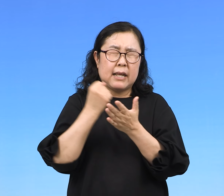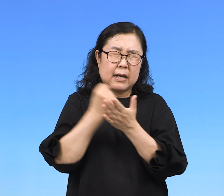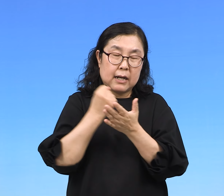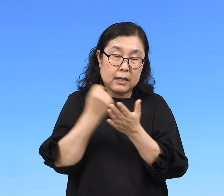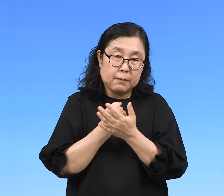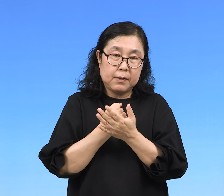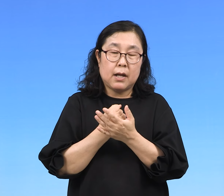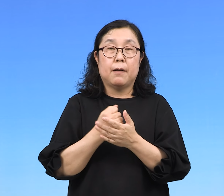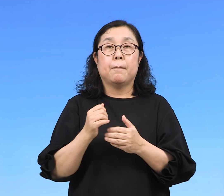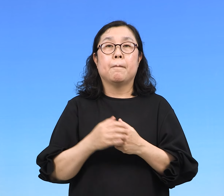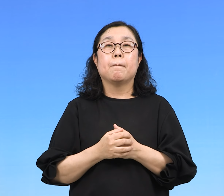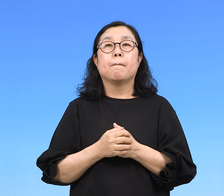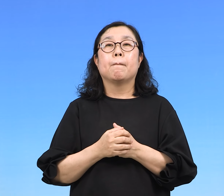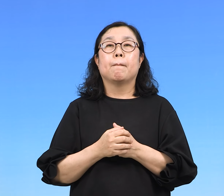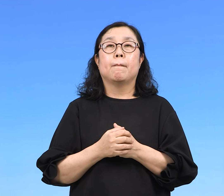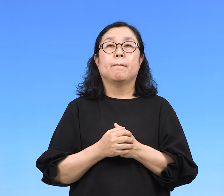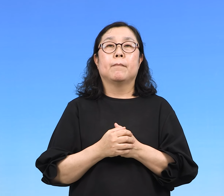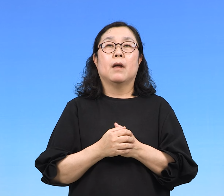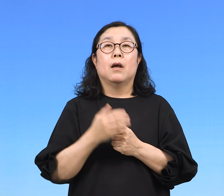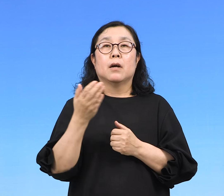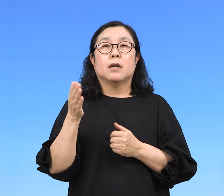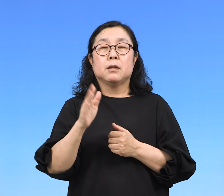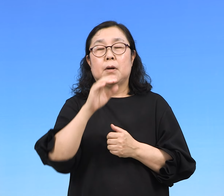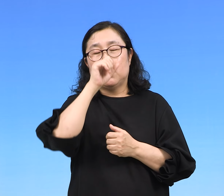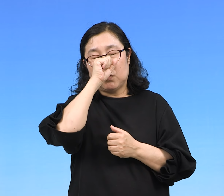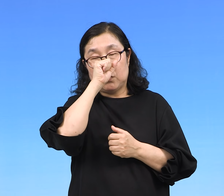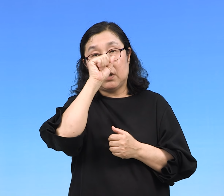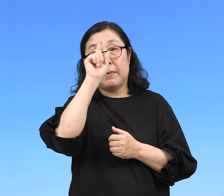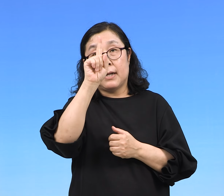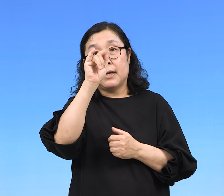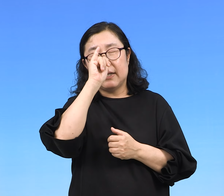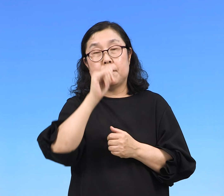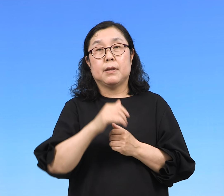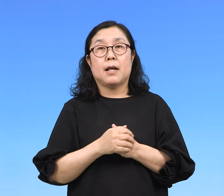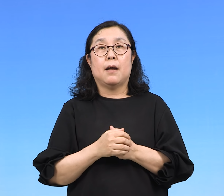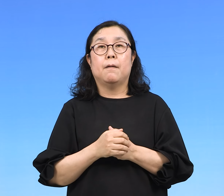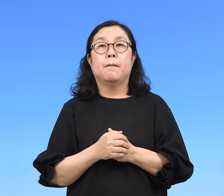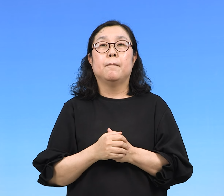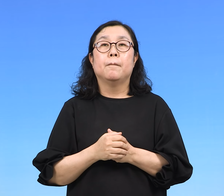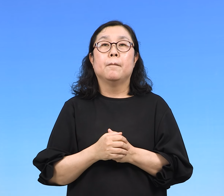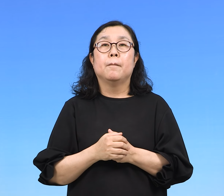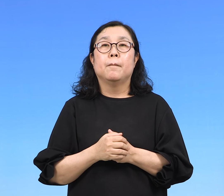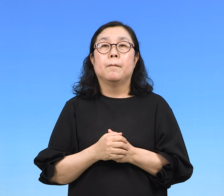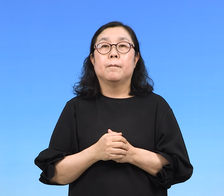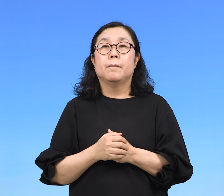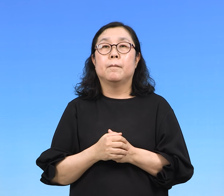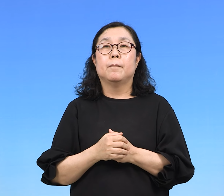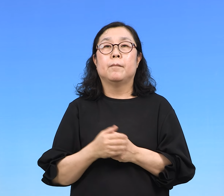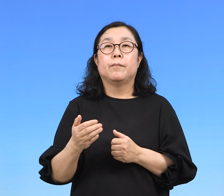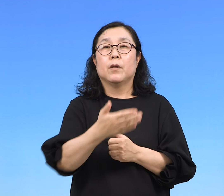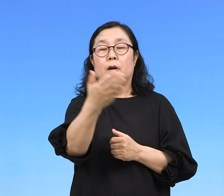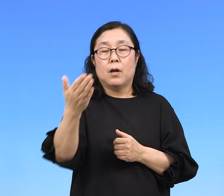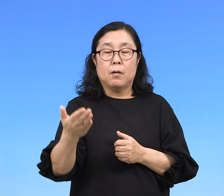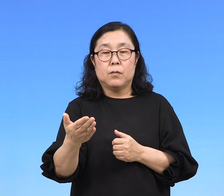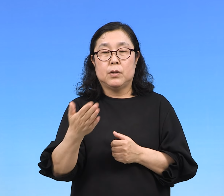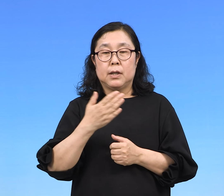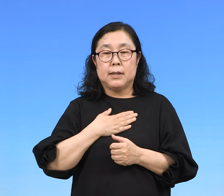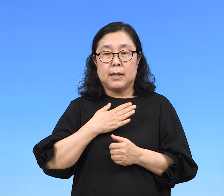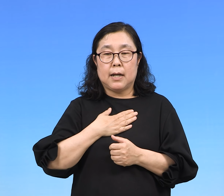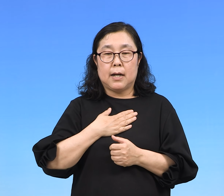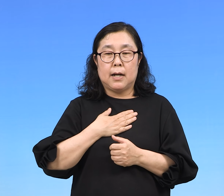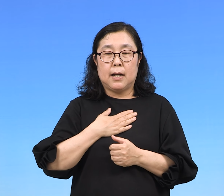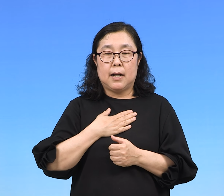얼굴도 모르고 이름도 모르고 이게 목회인가? 이런 생각도 하지만 좋은 점이 하나 있습니다. 여러분 이거 아셔야 돼요.